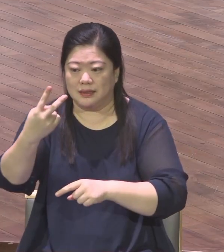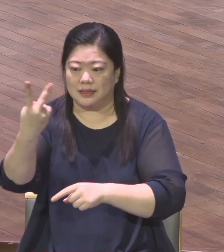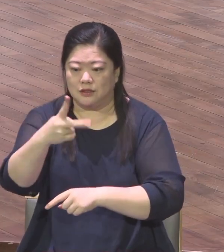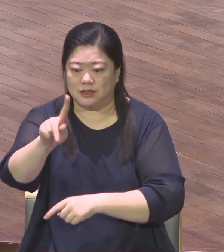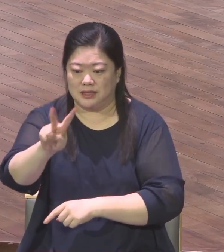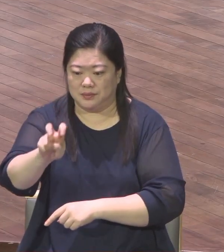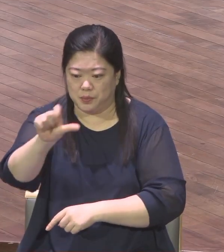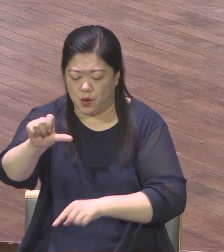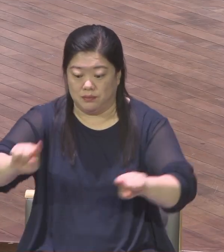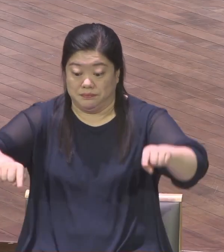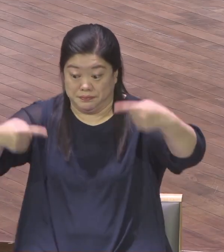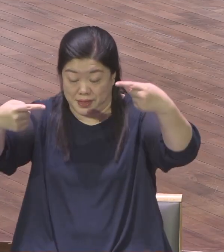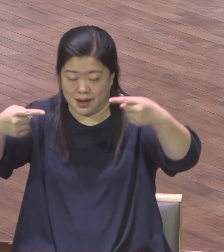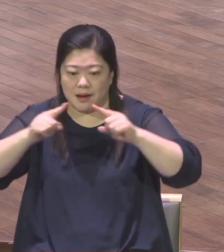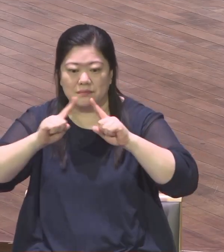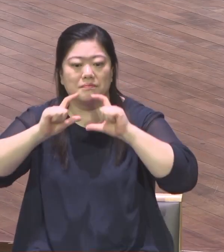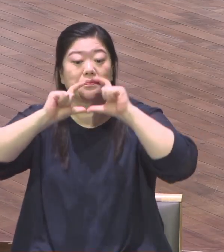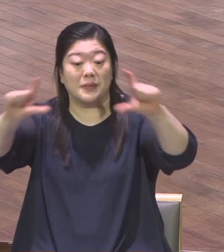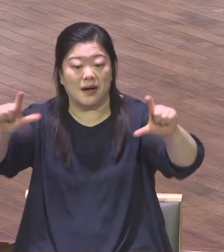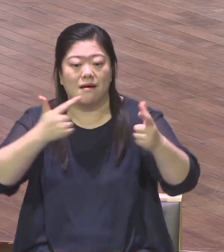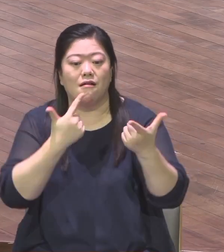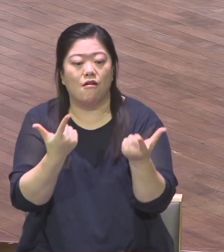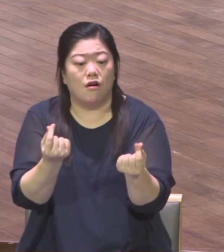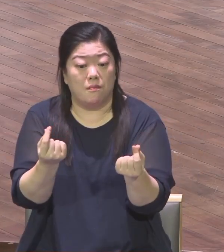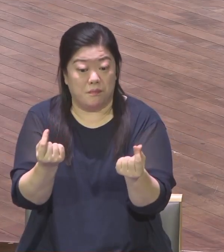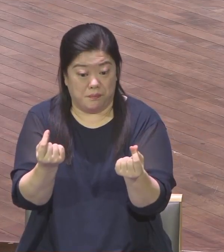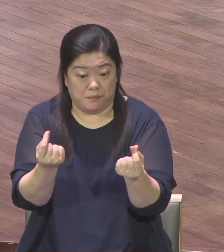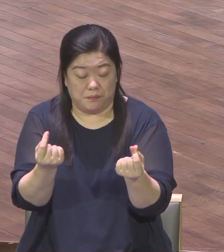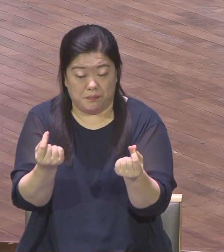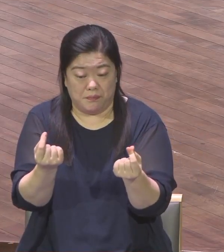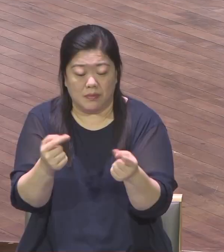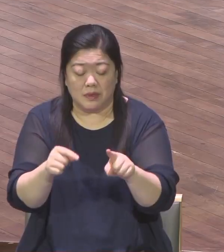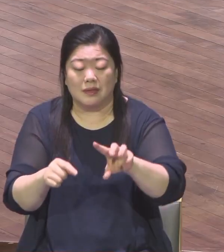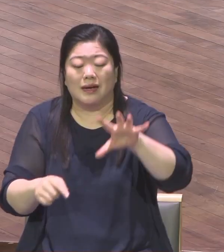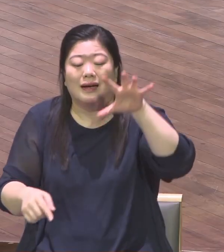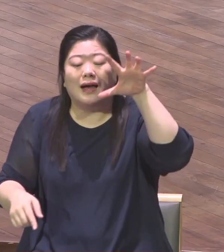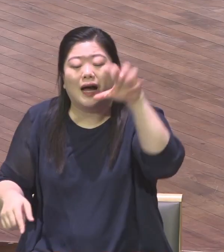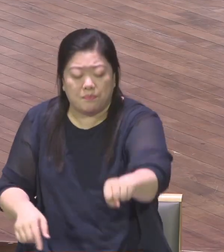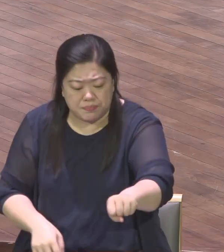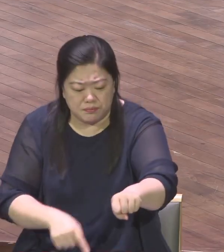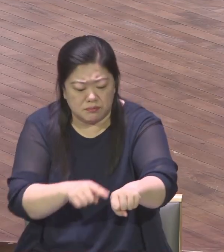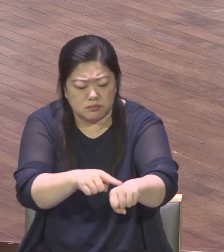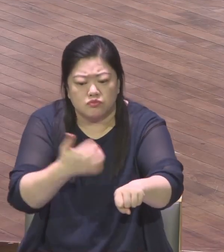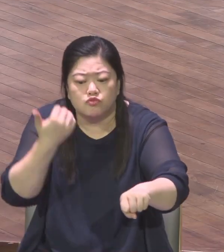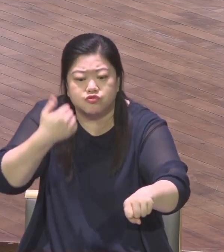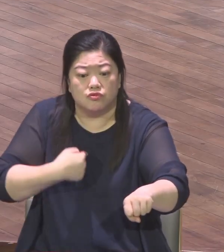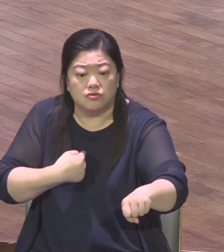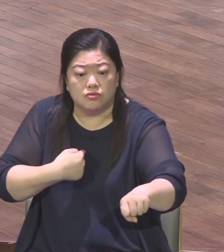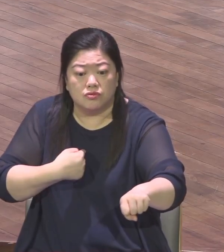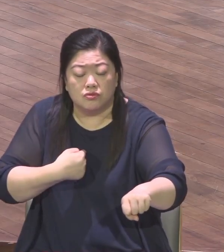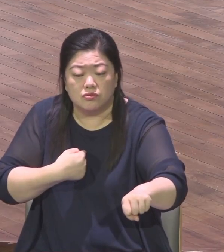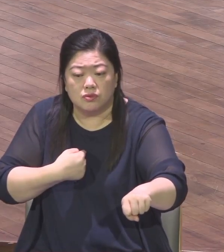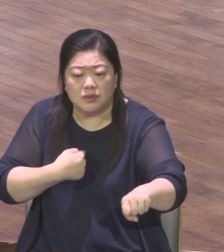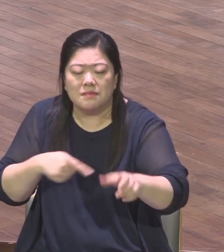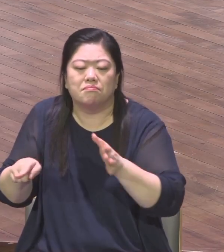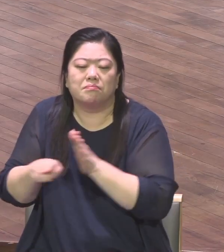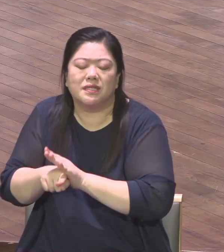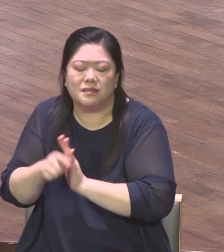약속의 땅을 차지하기 위해서 중요한 것이 뭐냐? 누가 차지했어요? 믿음의 눈을 가진